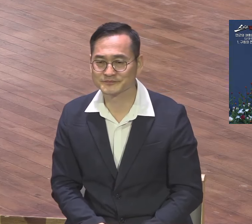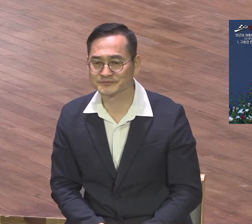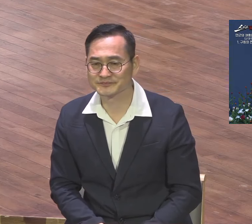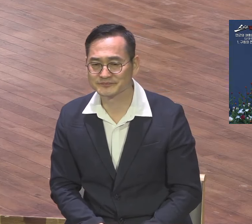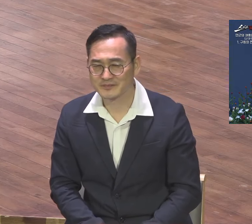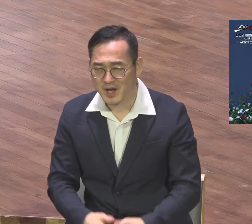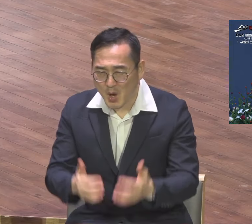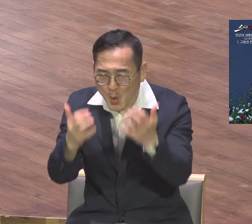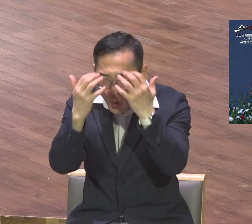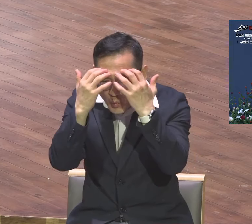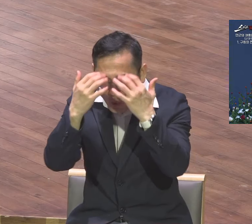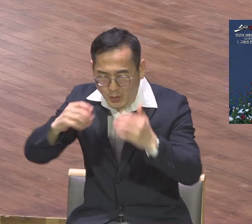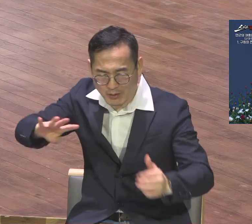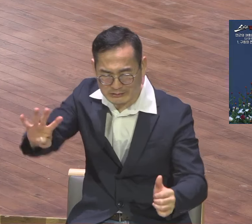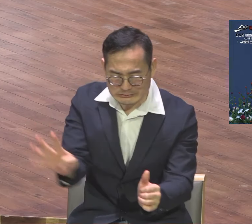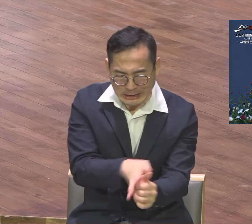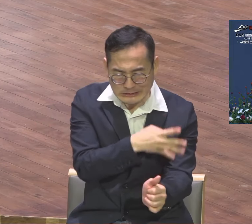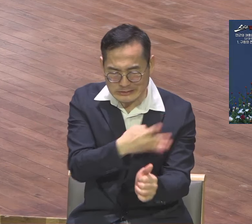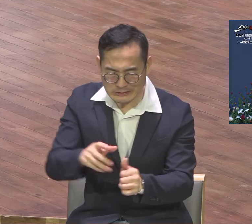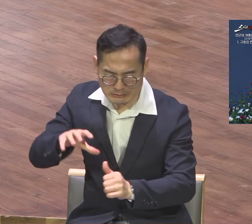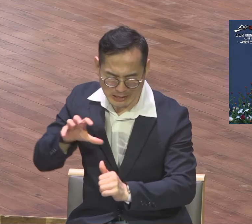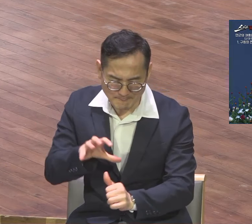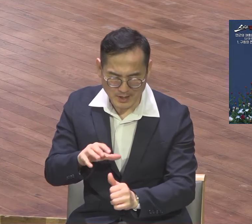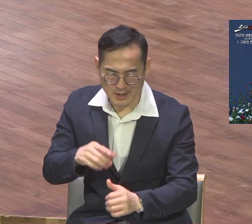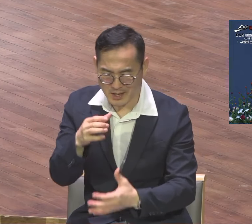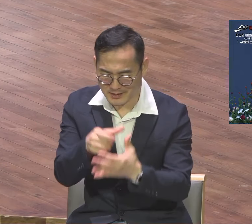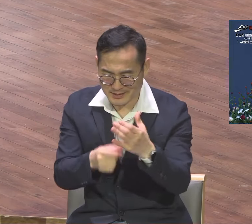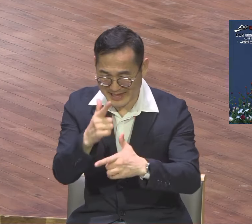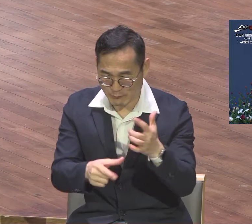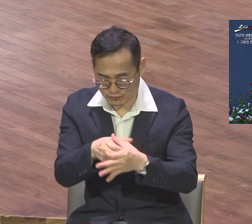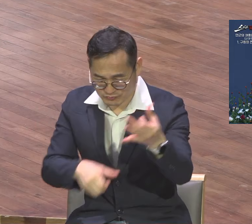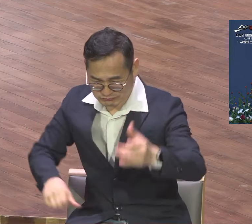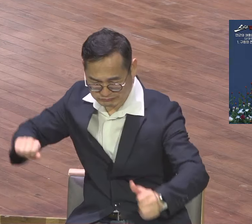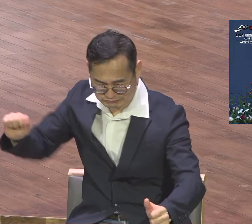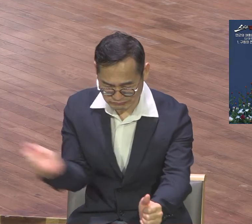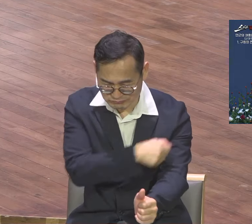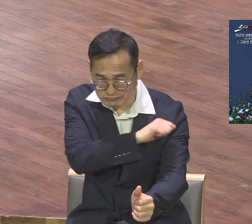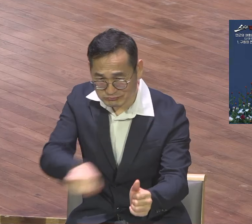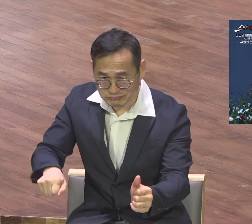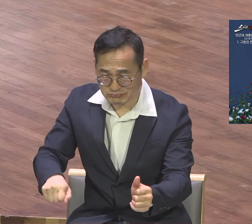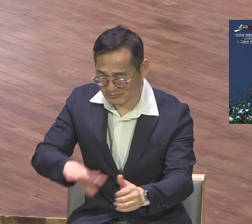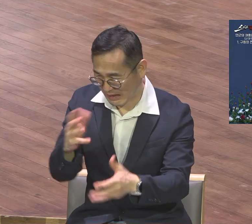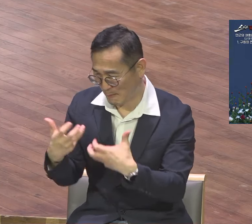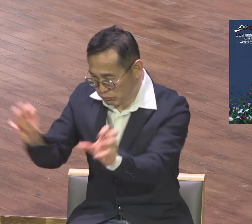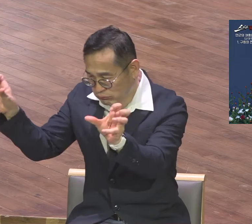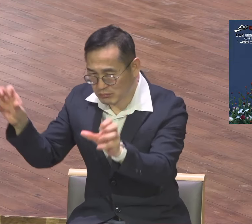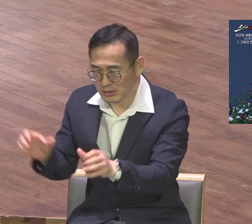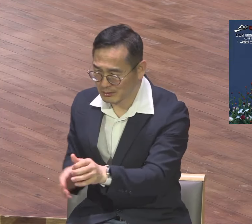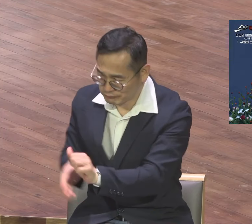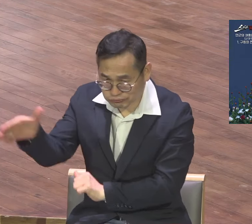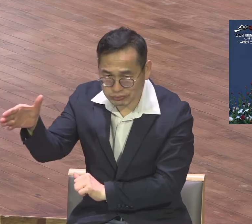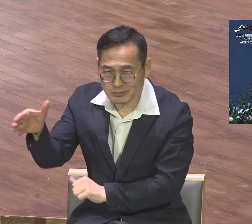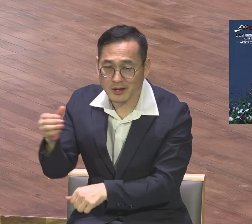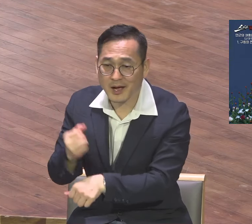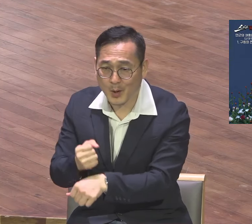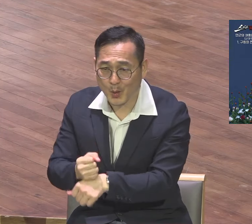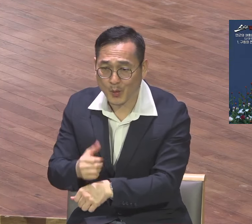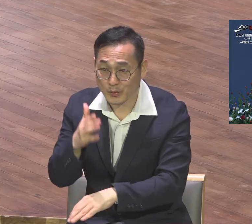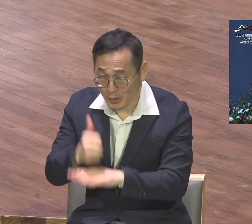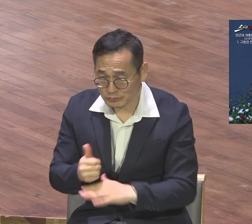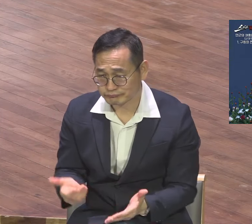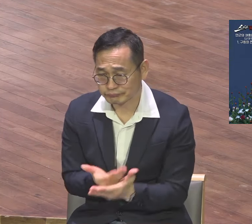고통과 채찍과 압제자의 막대기를 꺾어서 성장하게 하시며 우리에게